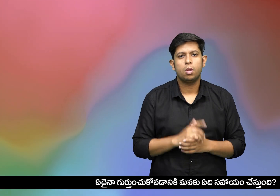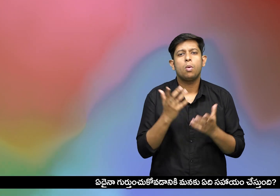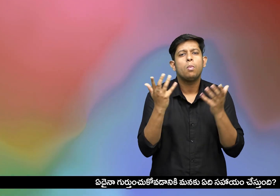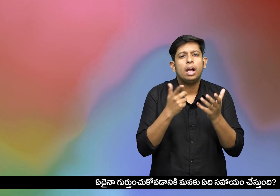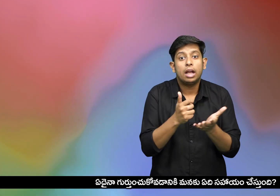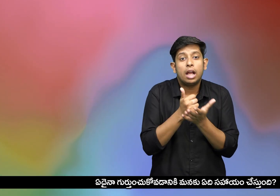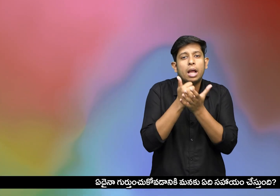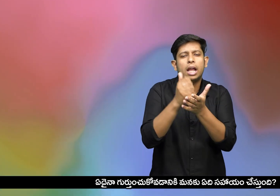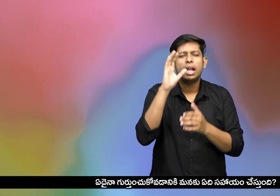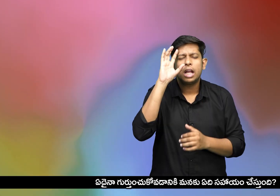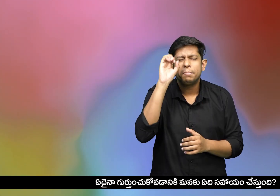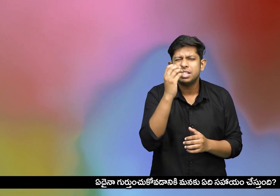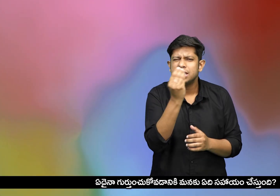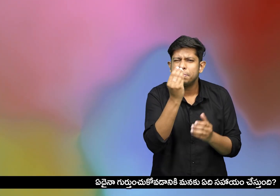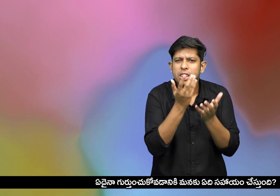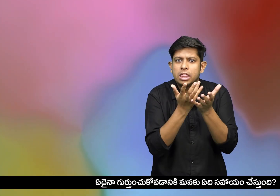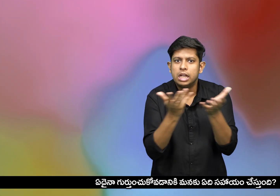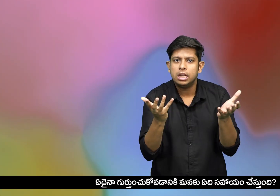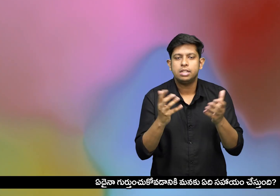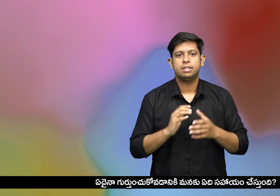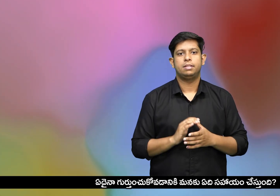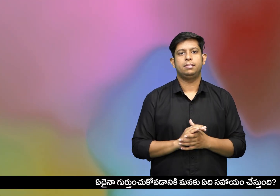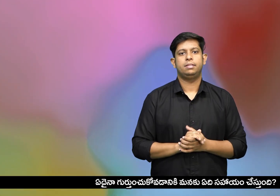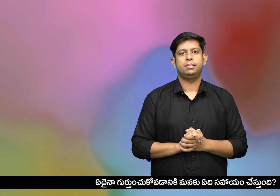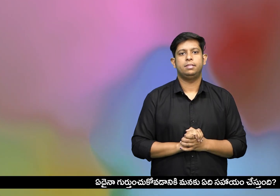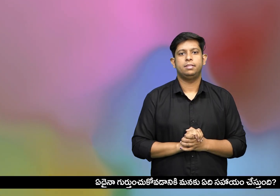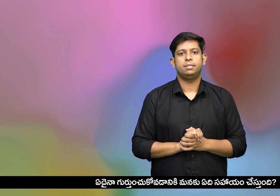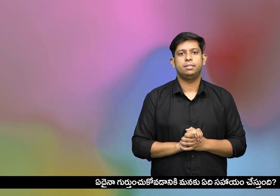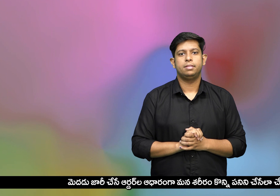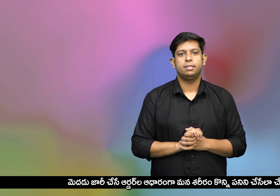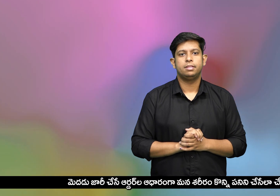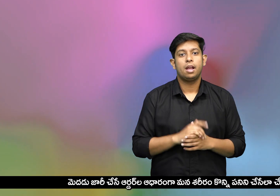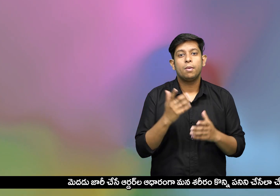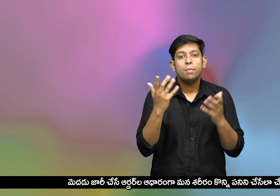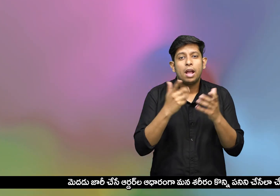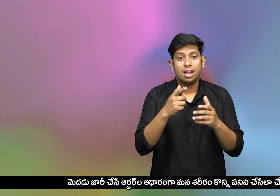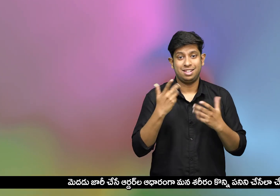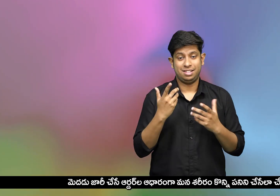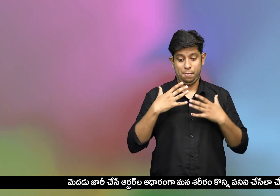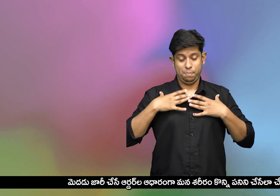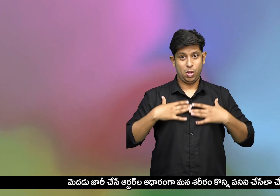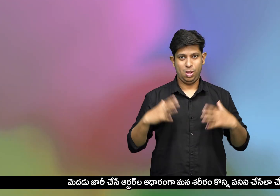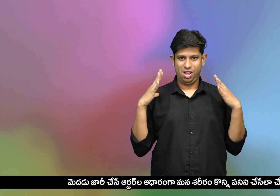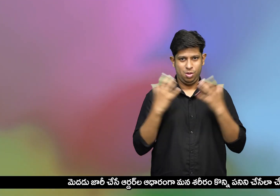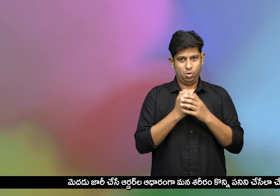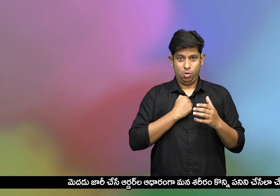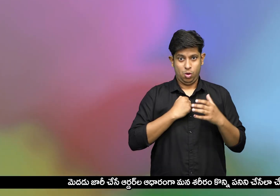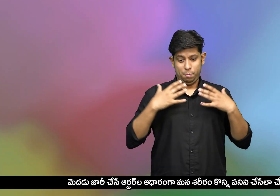ఏదైనా గుర్తుంచుకోవడానికి మనకు ఏది సహాయం చేస్తుంది? మెదడు జారీ చేసే ఆర్డర్ల ఆధారంగా